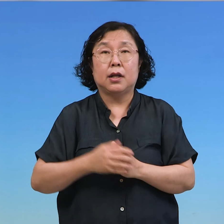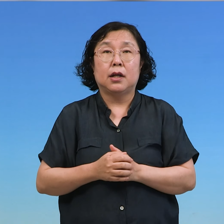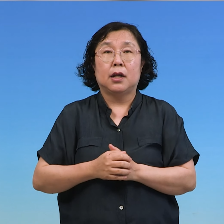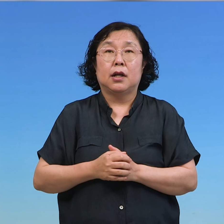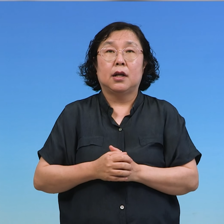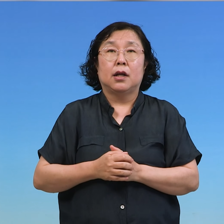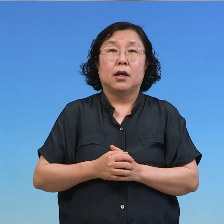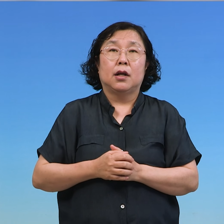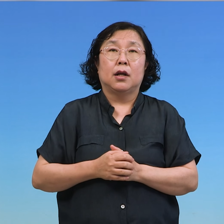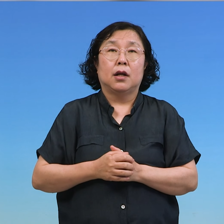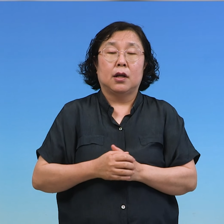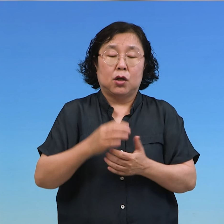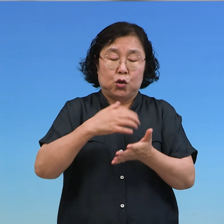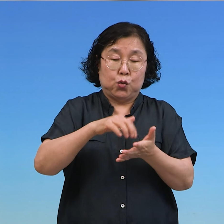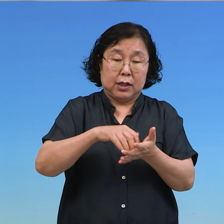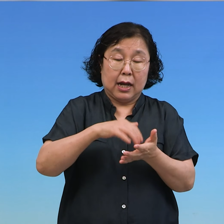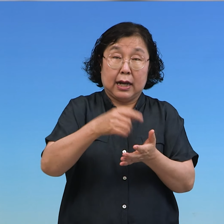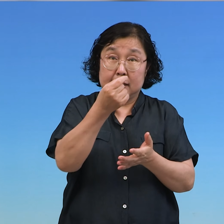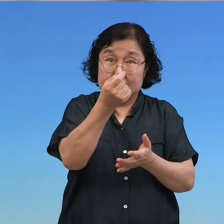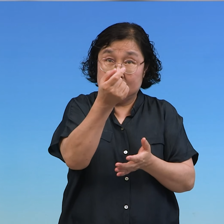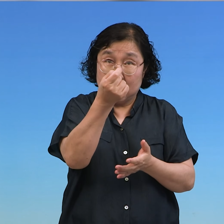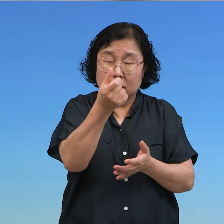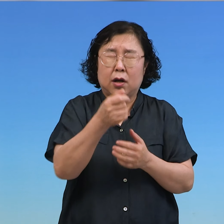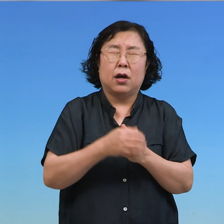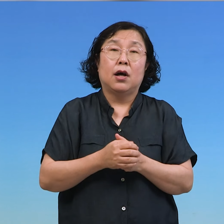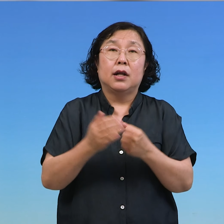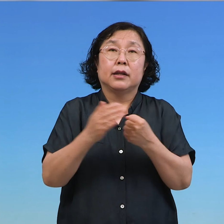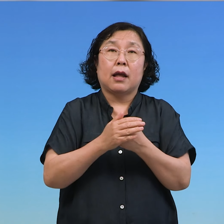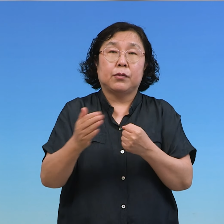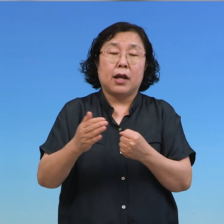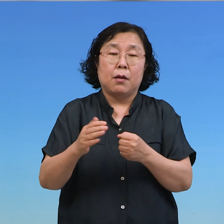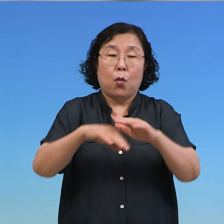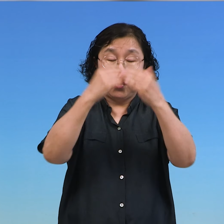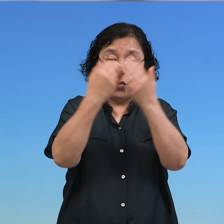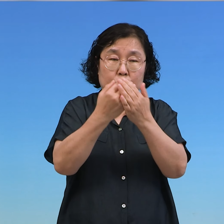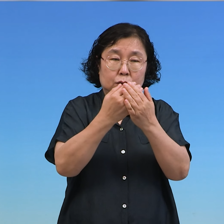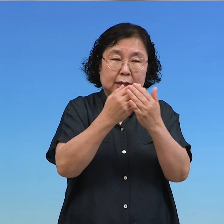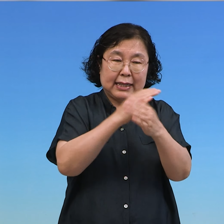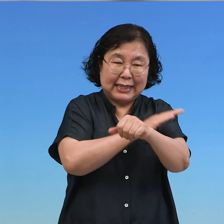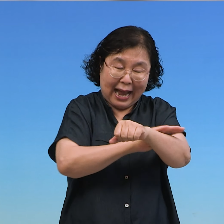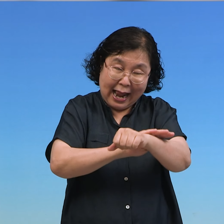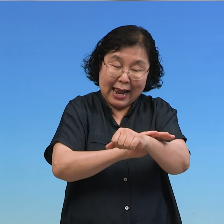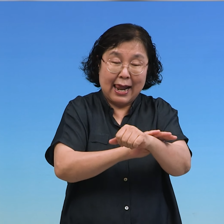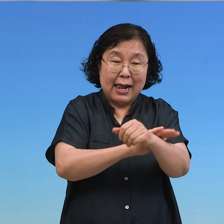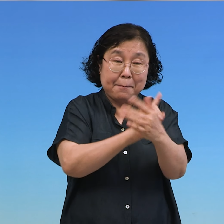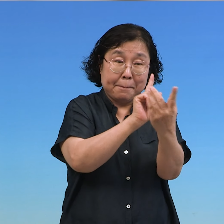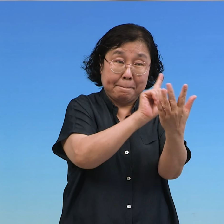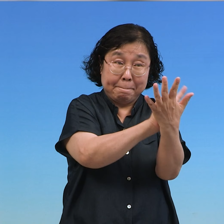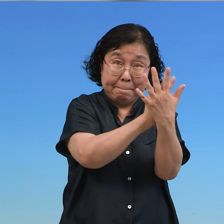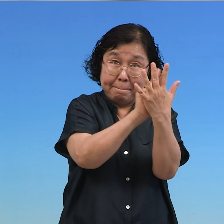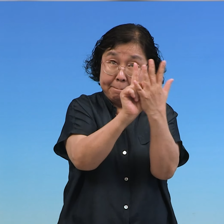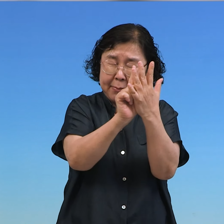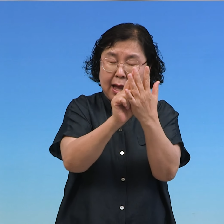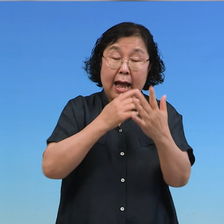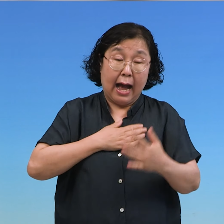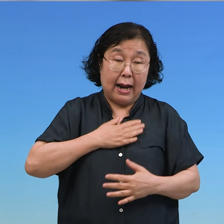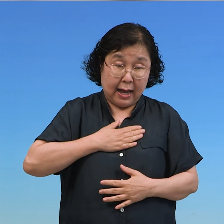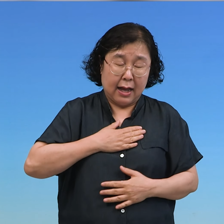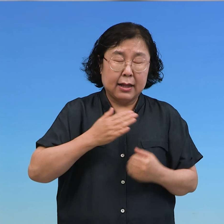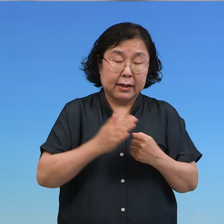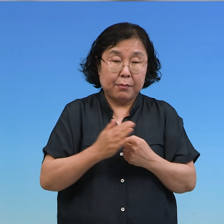귀하시지만 초창기 분들은 숫자가 많지 않으니까 제가 다 대면하면서 알던 분들이니까요 참 성숙한 분이